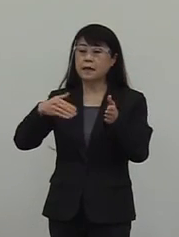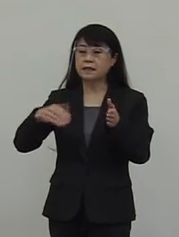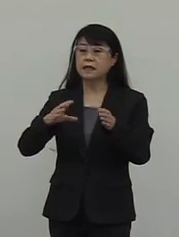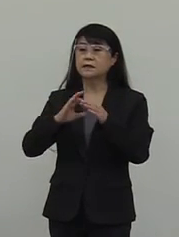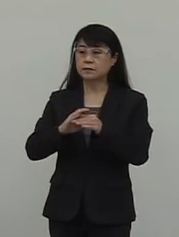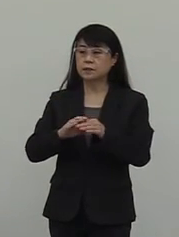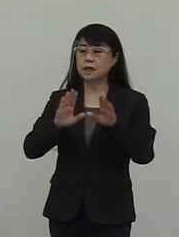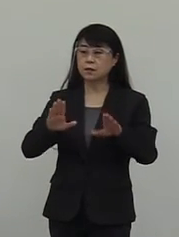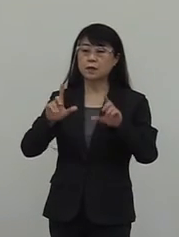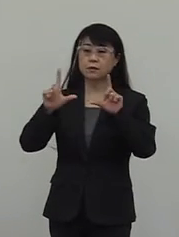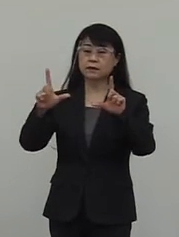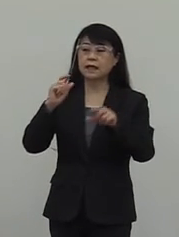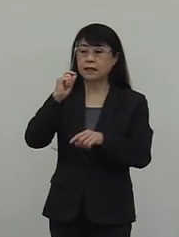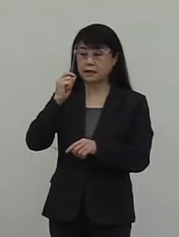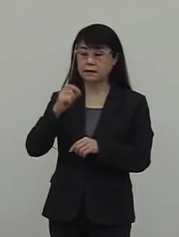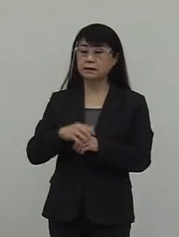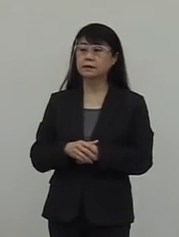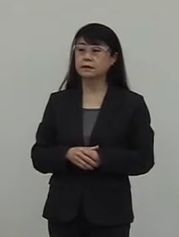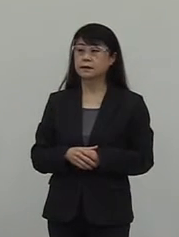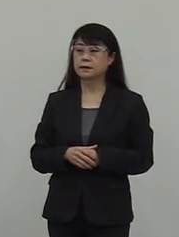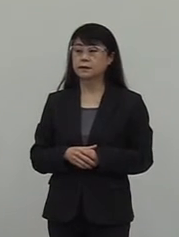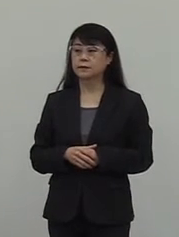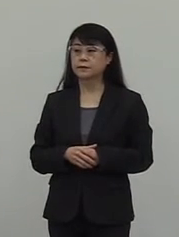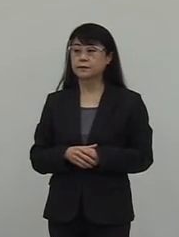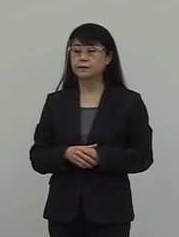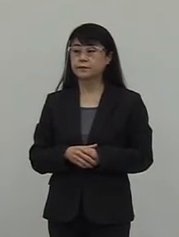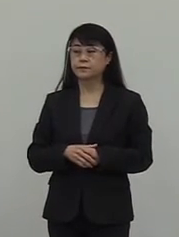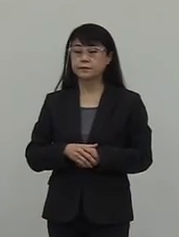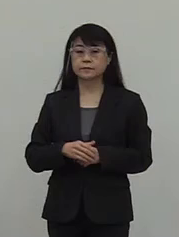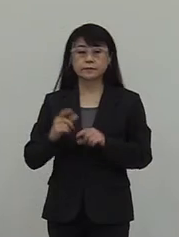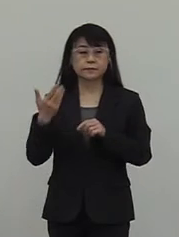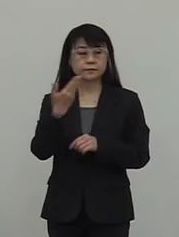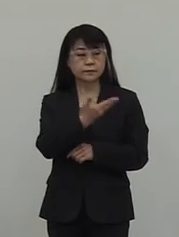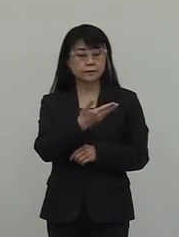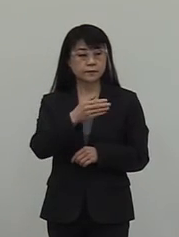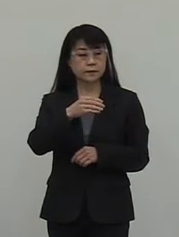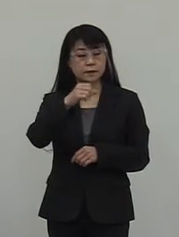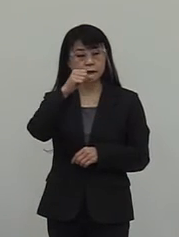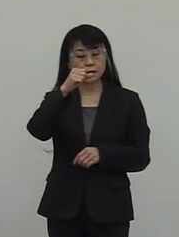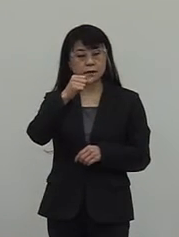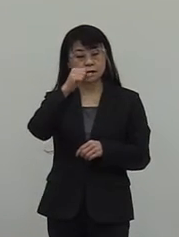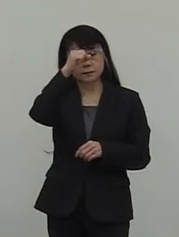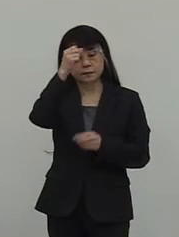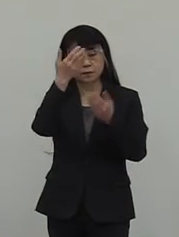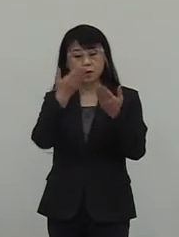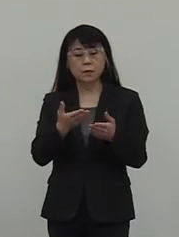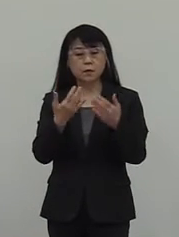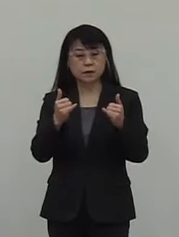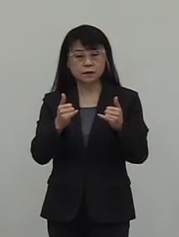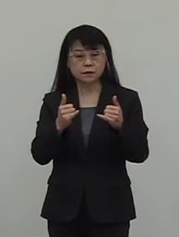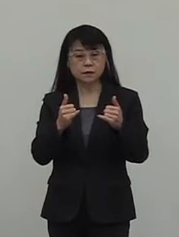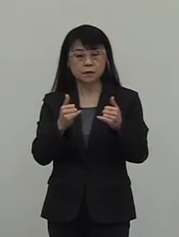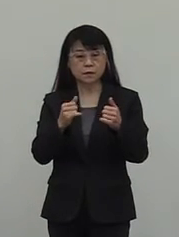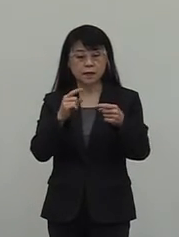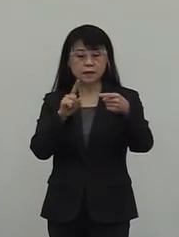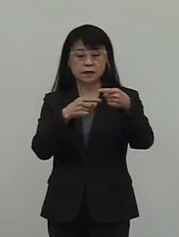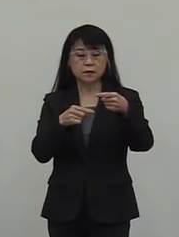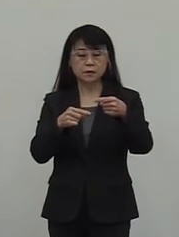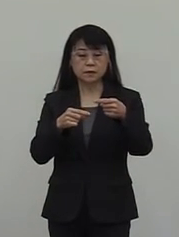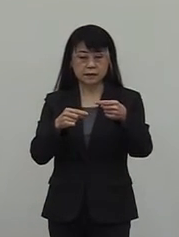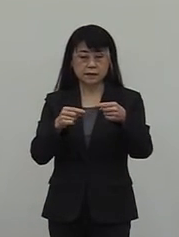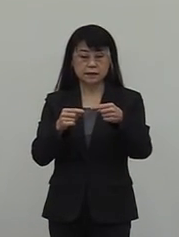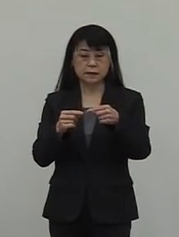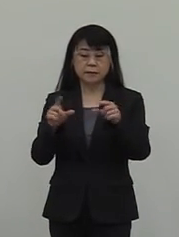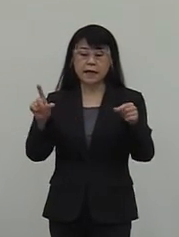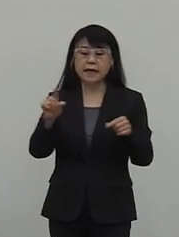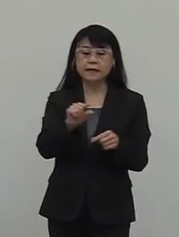待ちください 。重症者はちょっと減っているので、もしかしたらそうかなと思いながら見てたんです が。必ずそういう意味ではあり